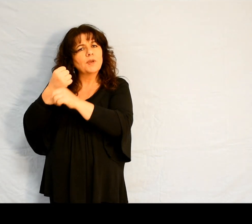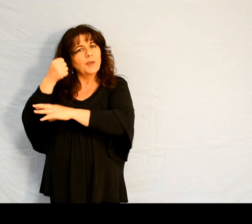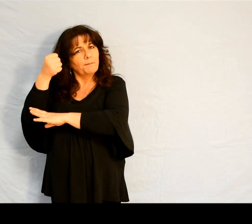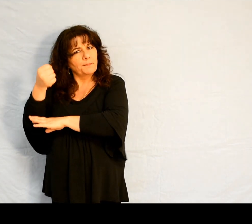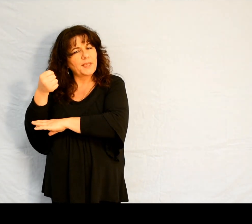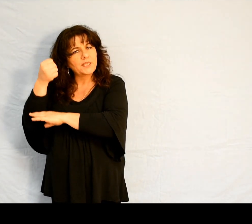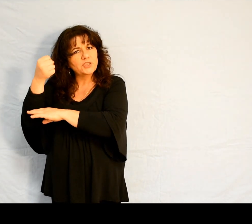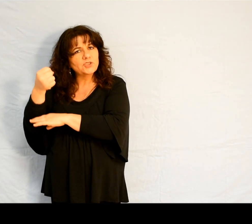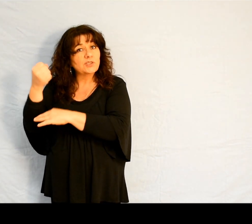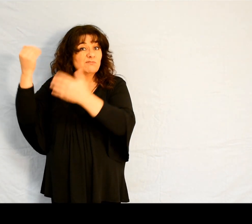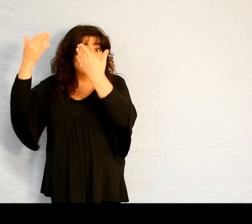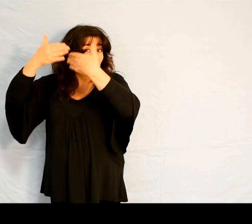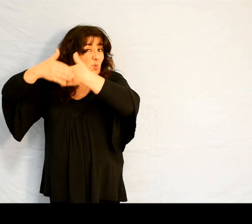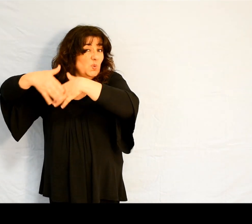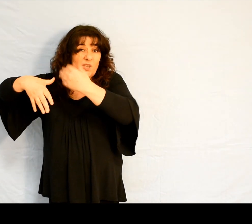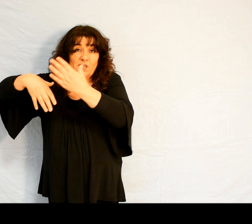pour garder leurs troupeaux.